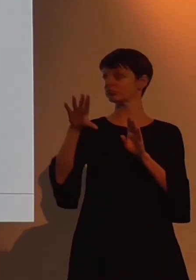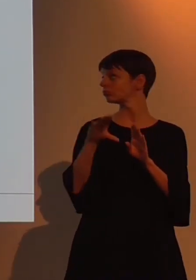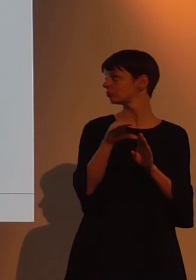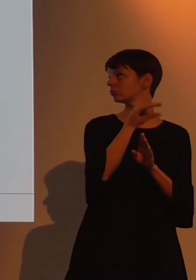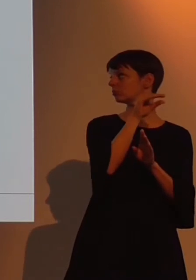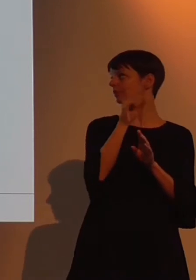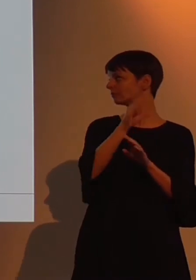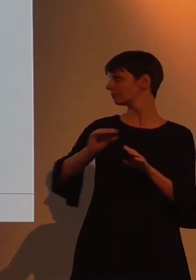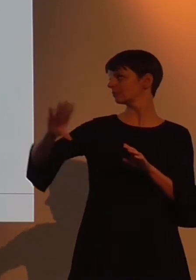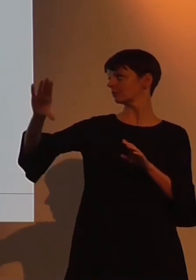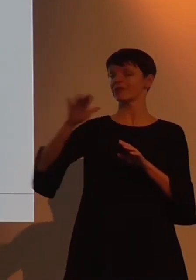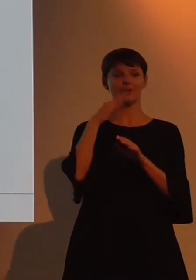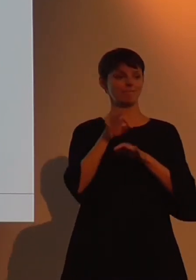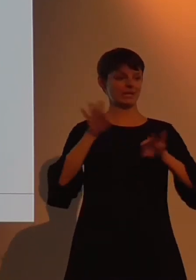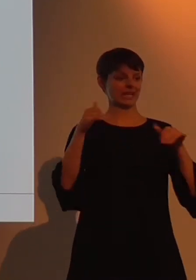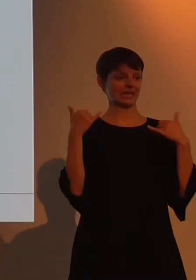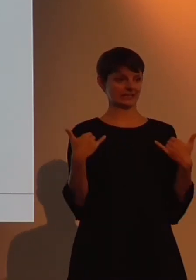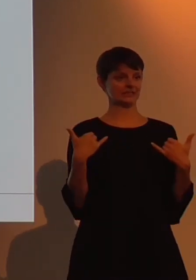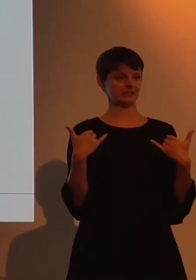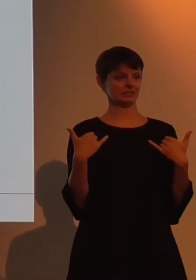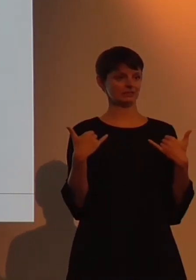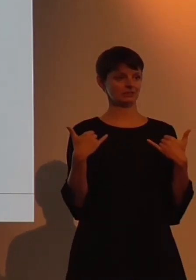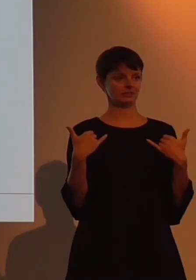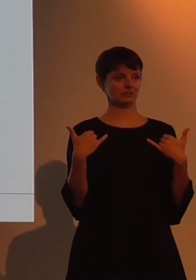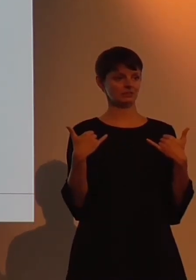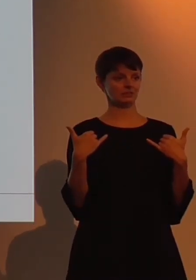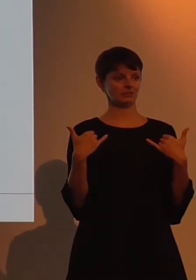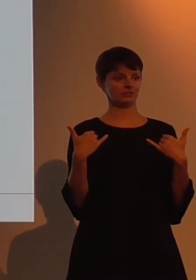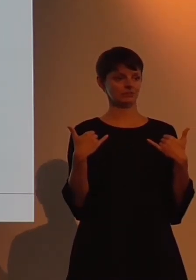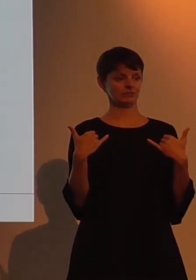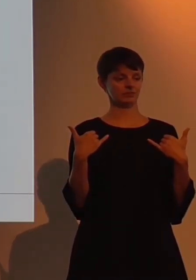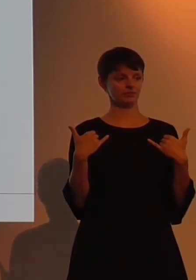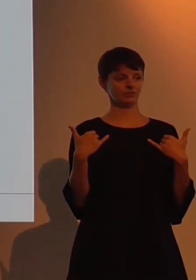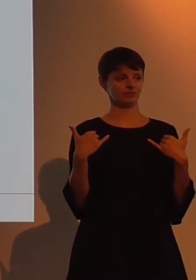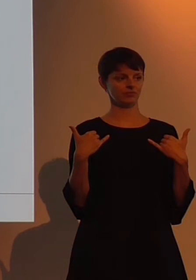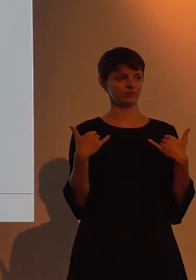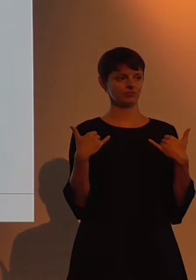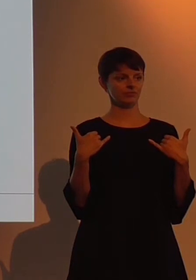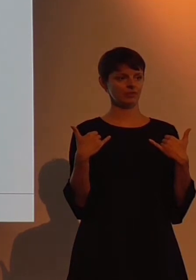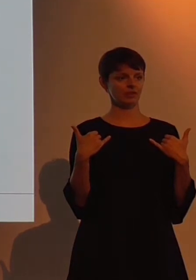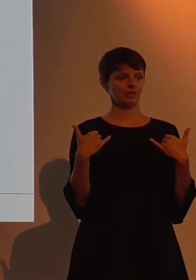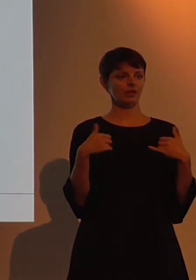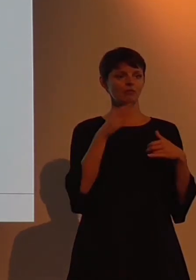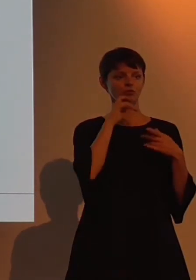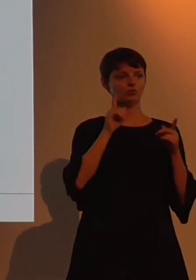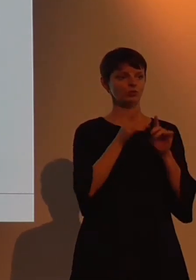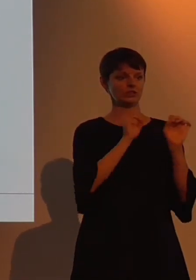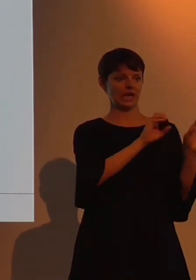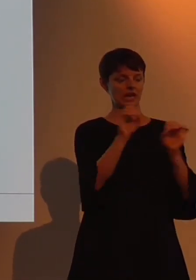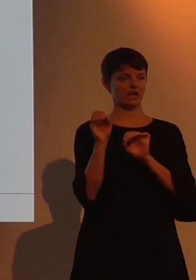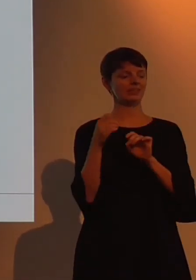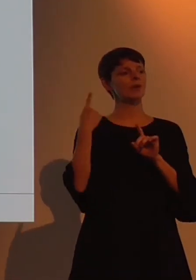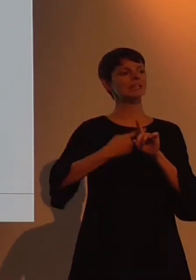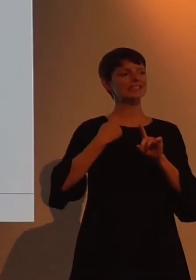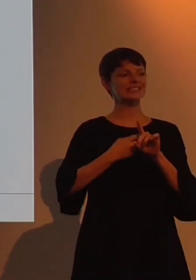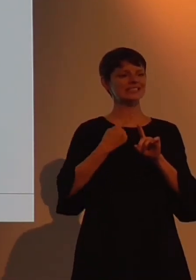Barrierefreiheit geschaffen haben. Das heißt, seit 2016 haben wir eine Kollegin, in der Teilprogrammeinkauf, die nicht anderes macht,